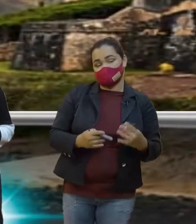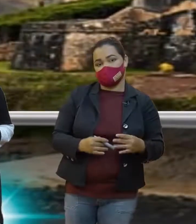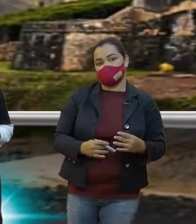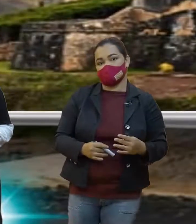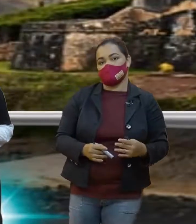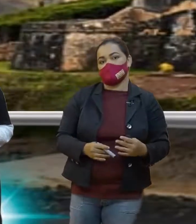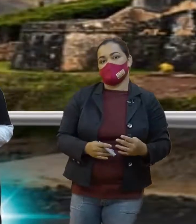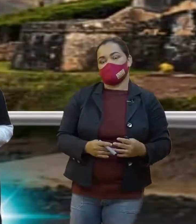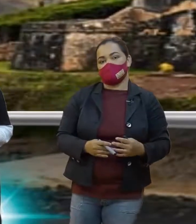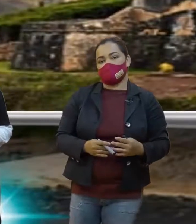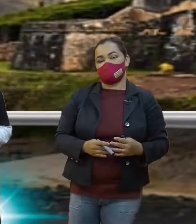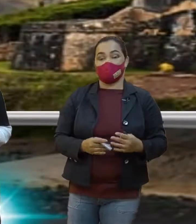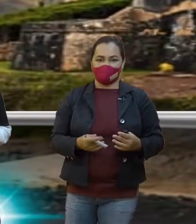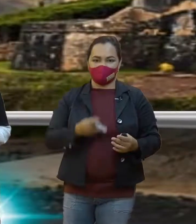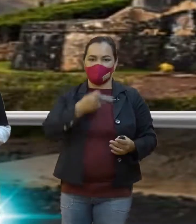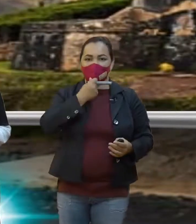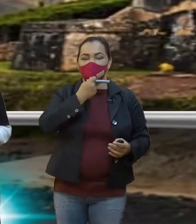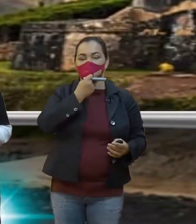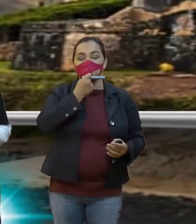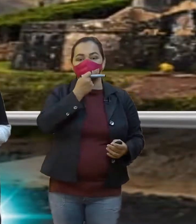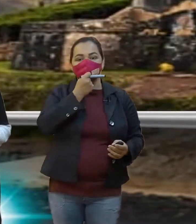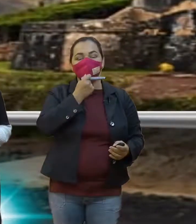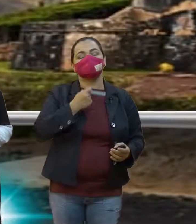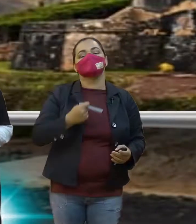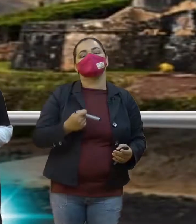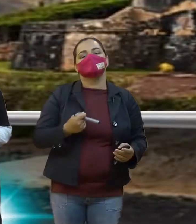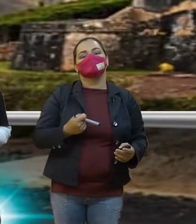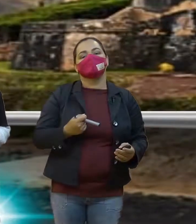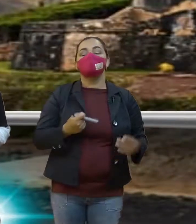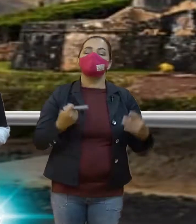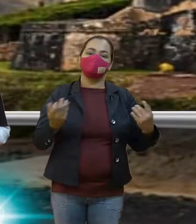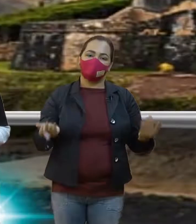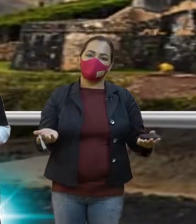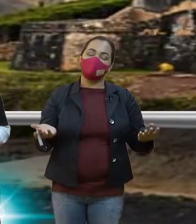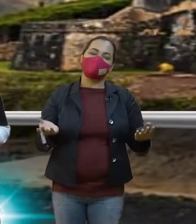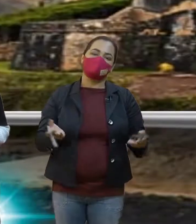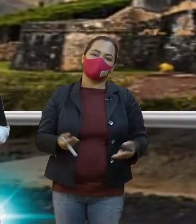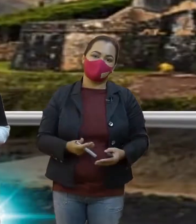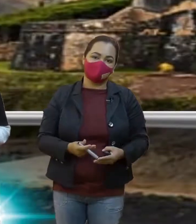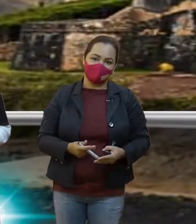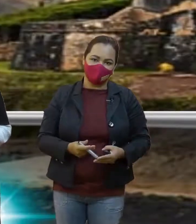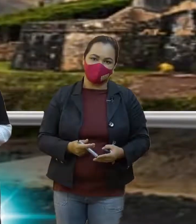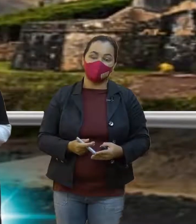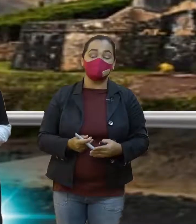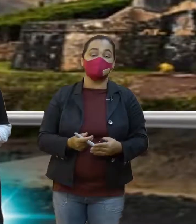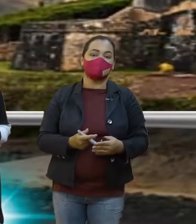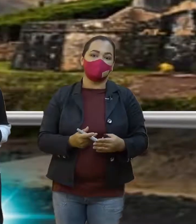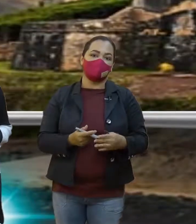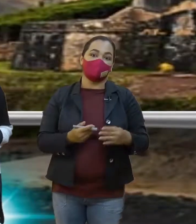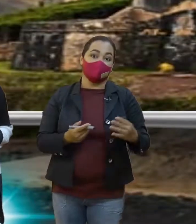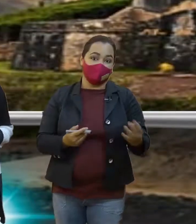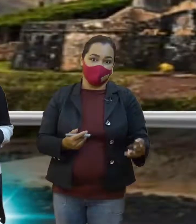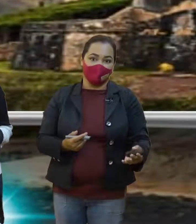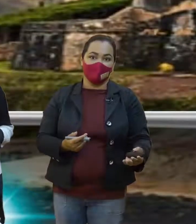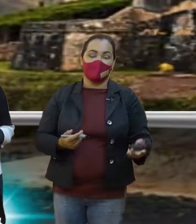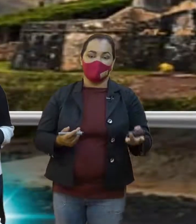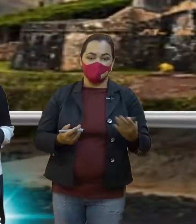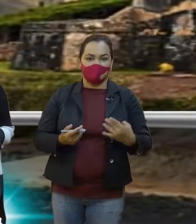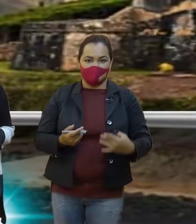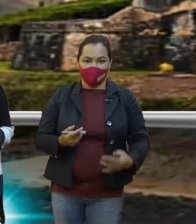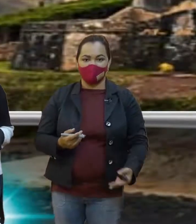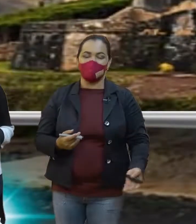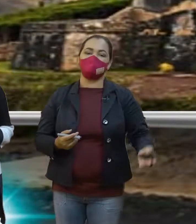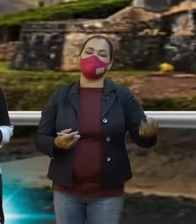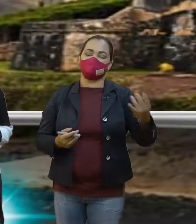quase que morrendo por conta disso. Mas eu espero que isso não aconteça, que eles não deixem morrer a